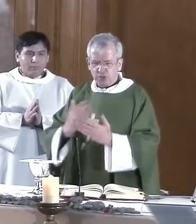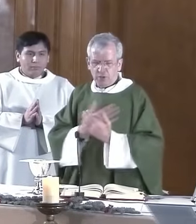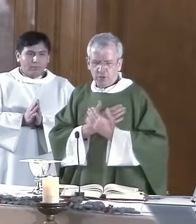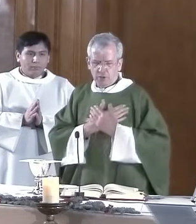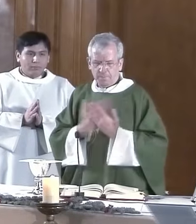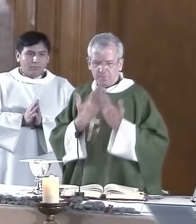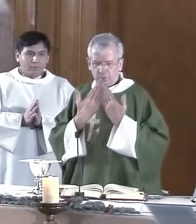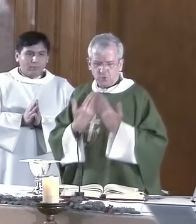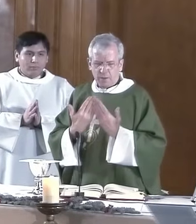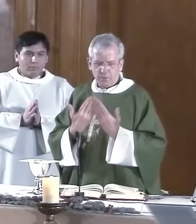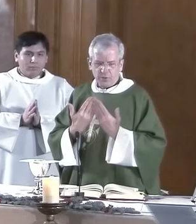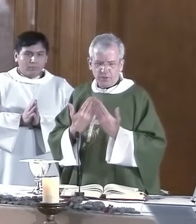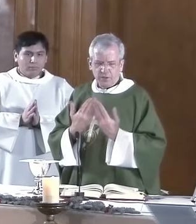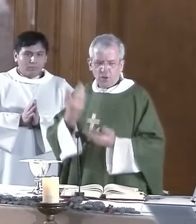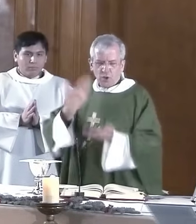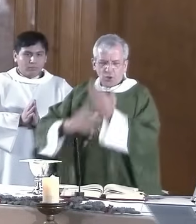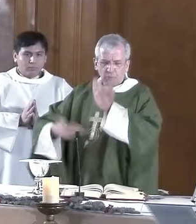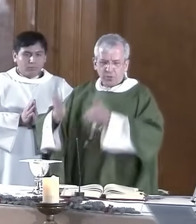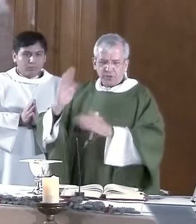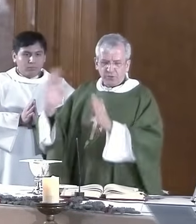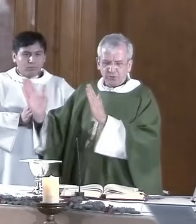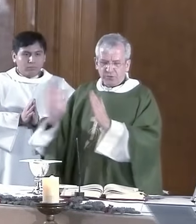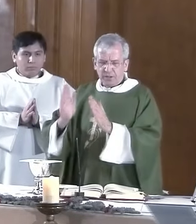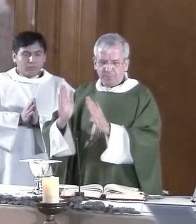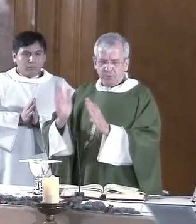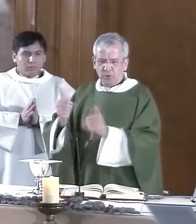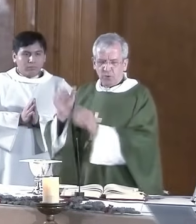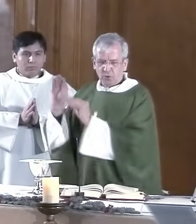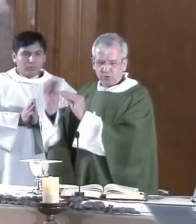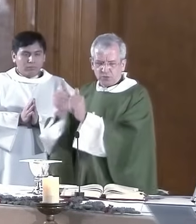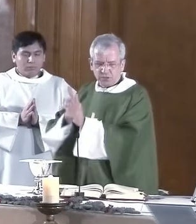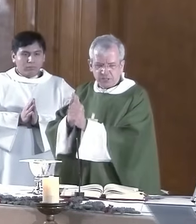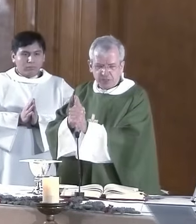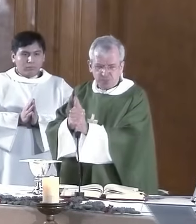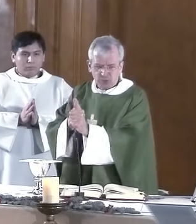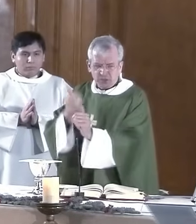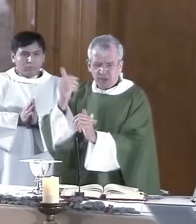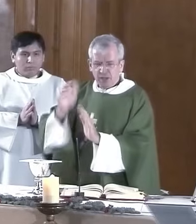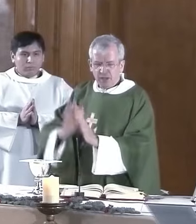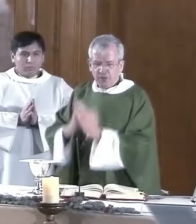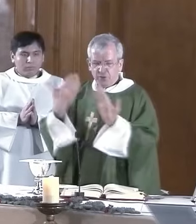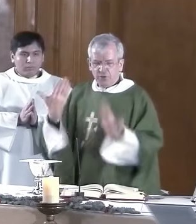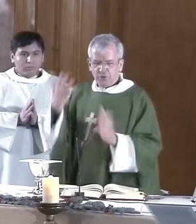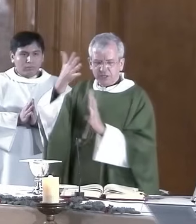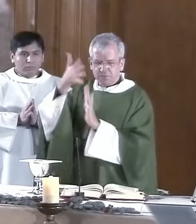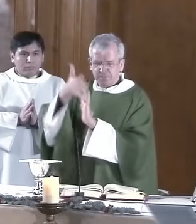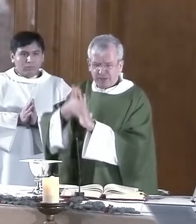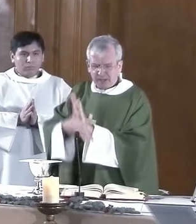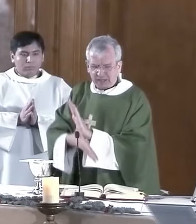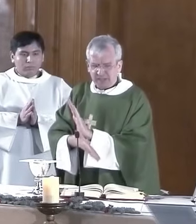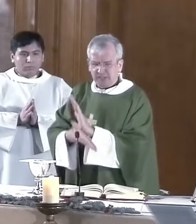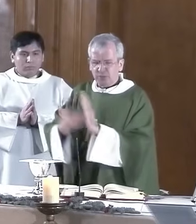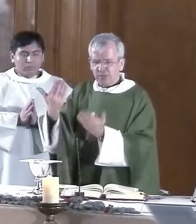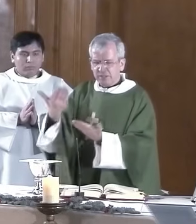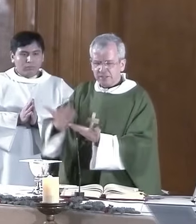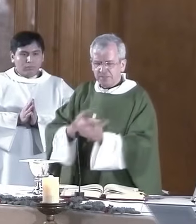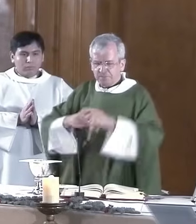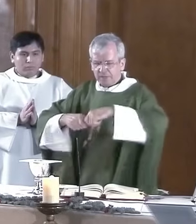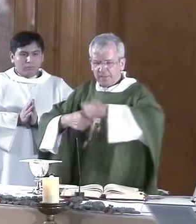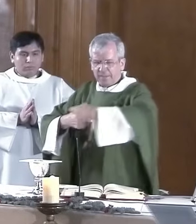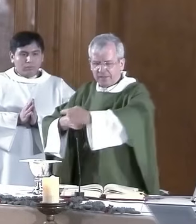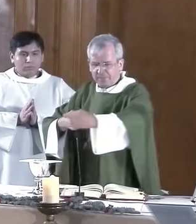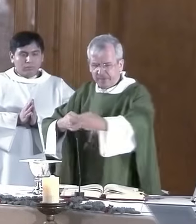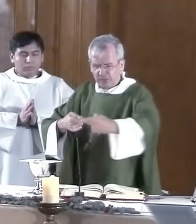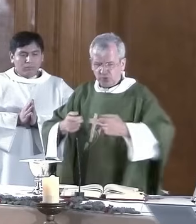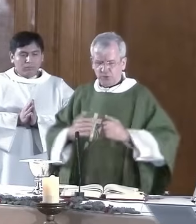congregados por su amor. Como hizo en otro tiempo con sus discípulos, nos explica las Escrituras